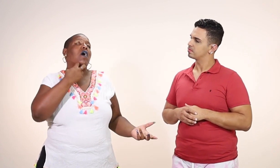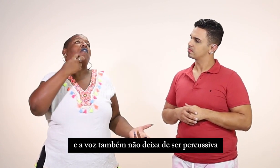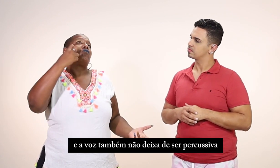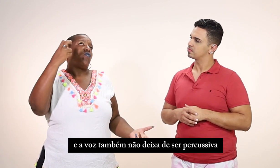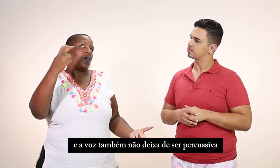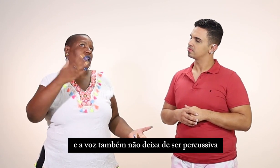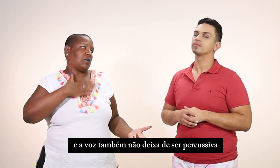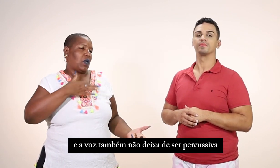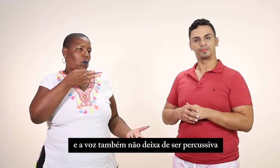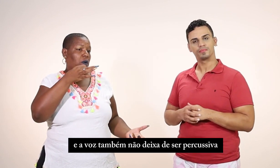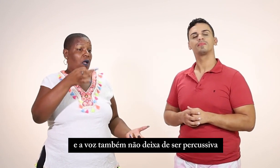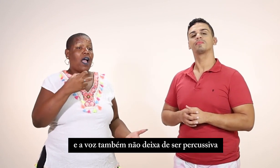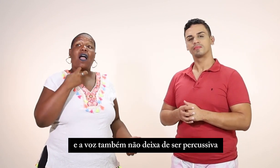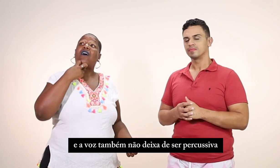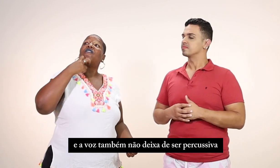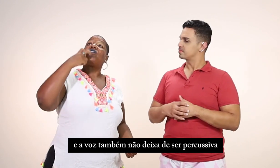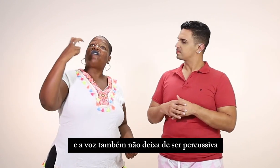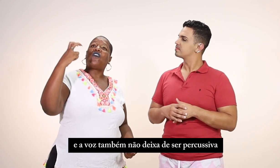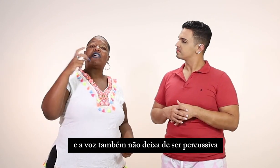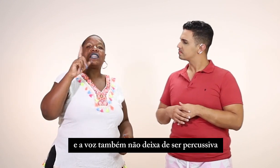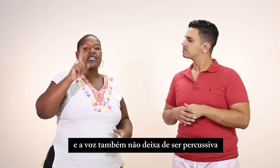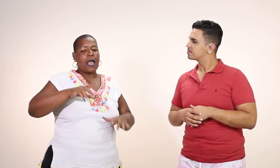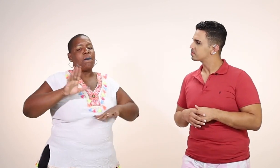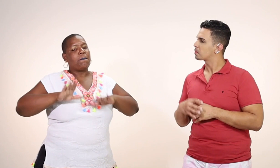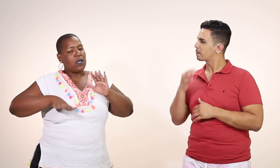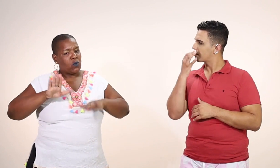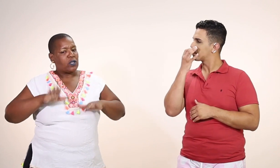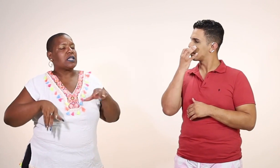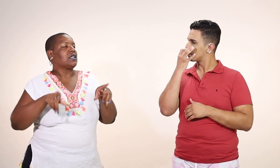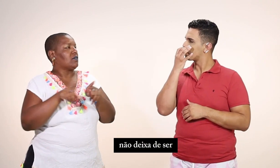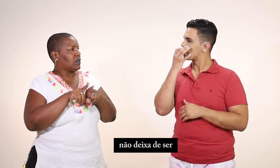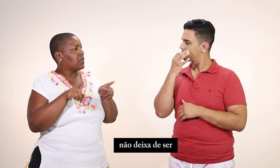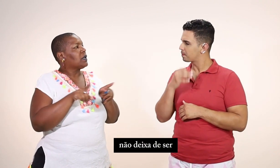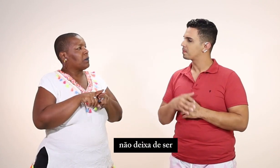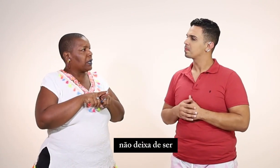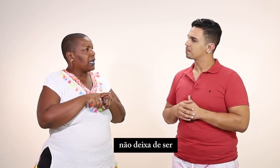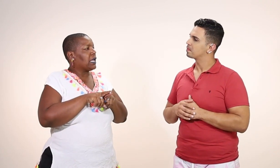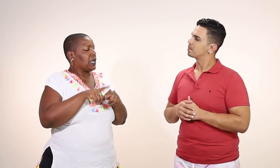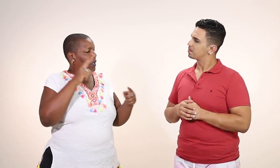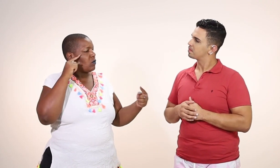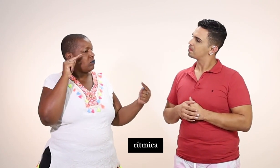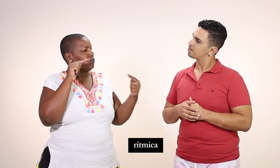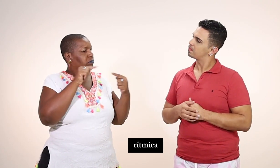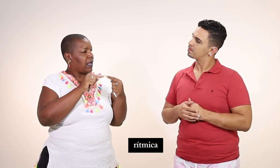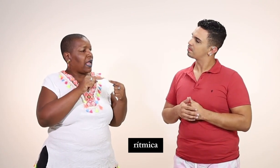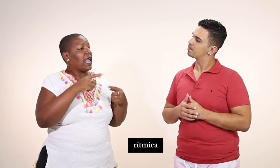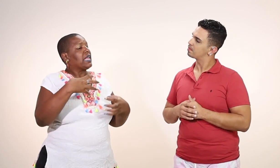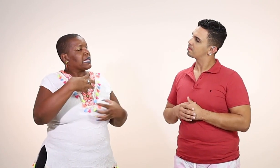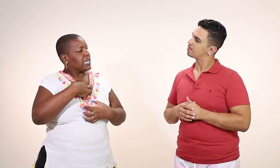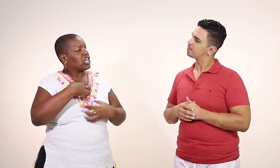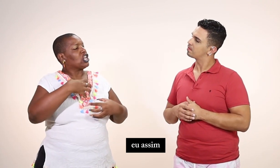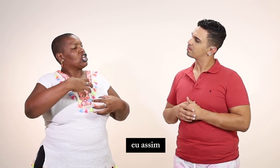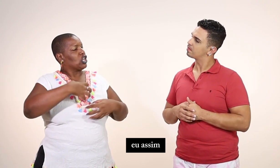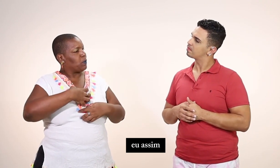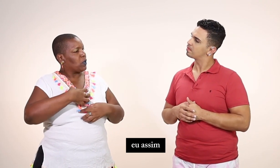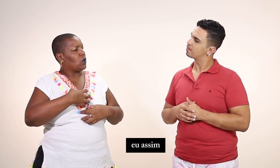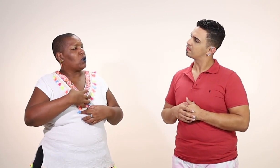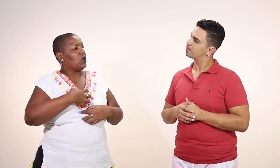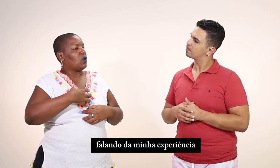e a voz também não deixa de ser percussiva, não deixa de ser rítmica. Eu, assim,